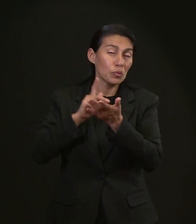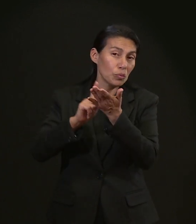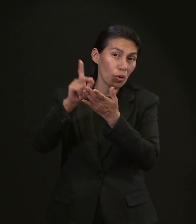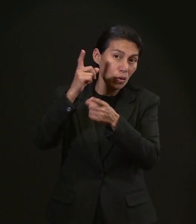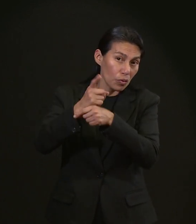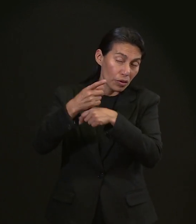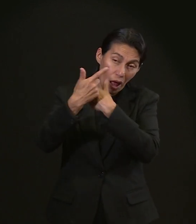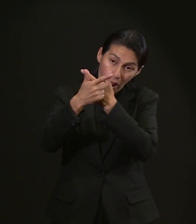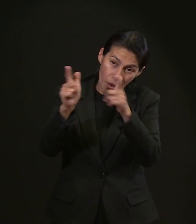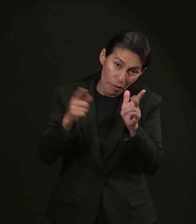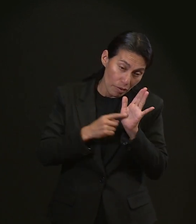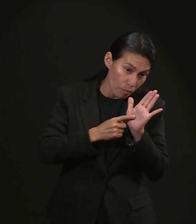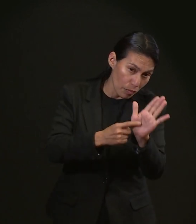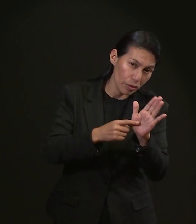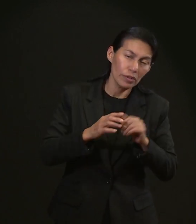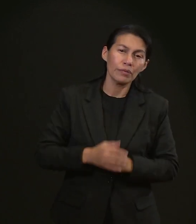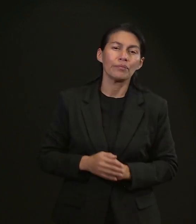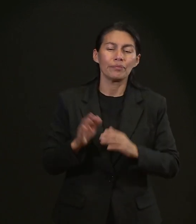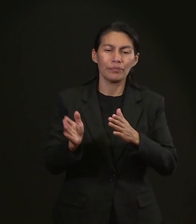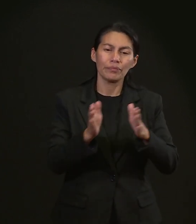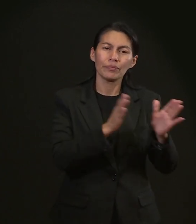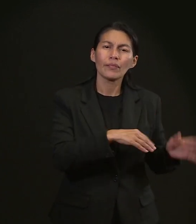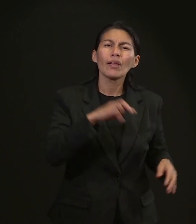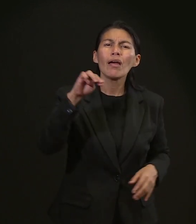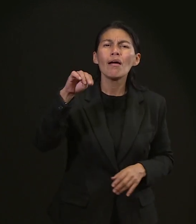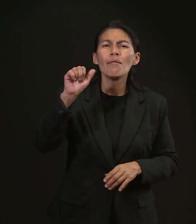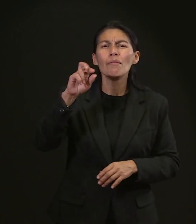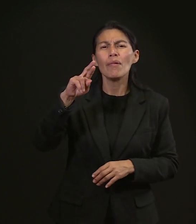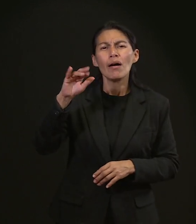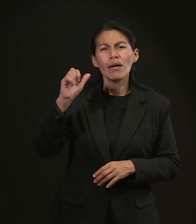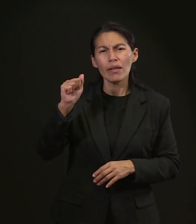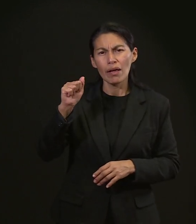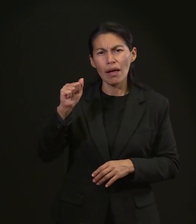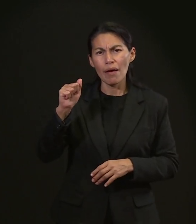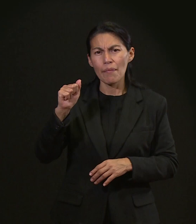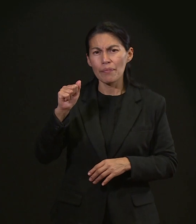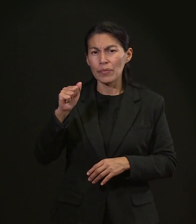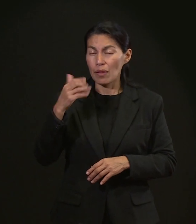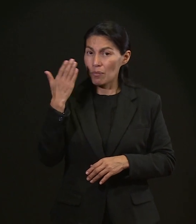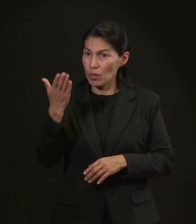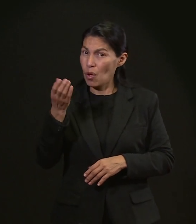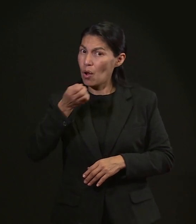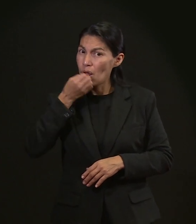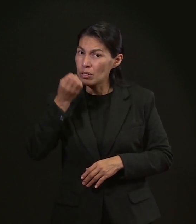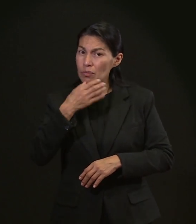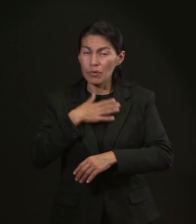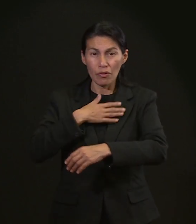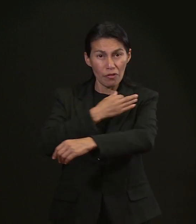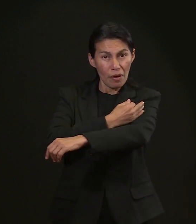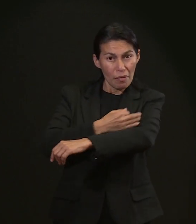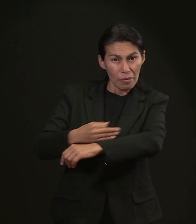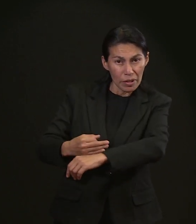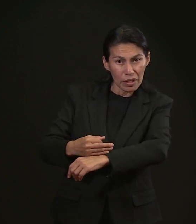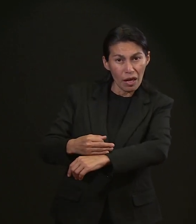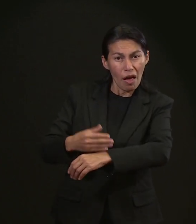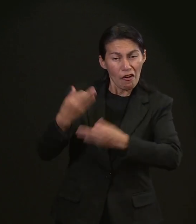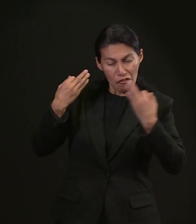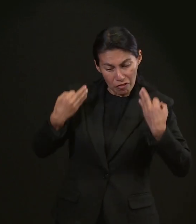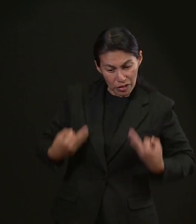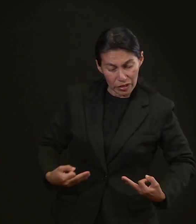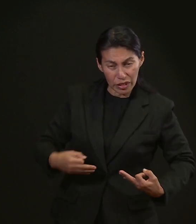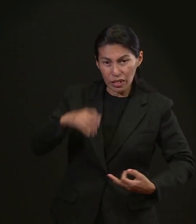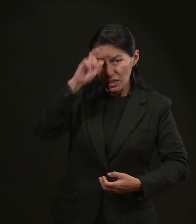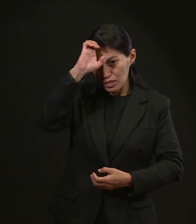maría leticia aranda a favor de orar por mi familia por salud física y espiritual desde chiapas